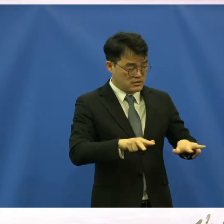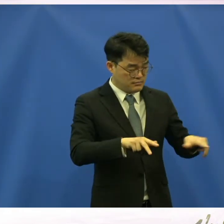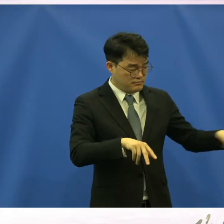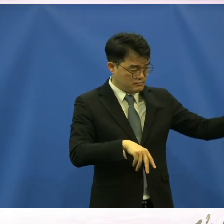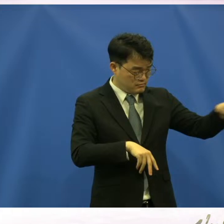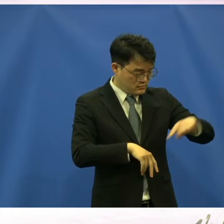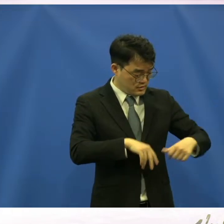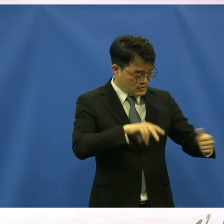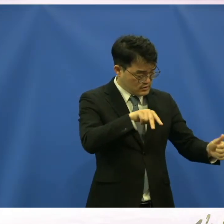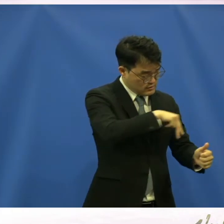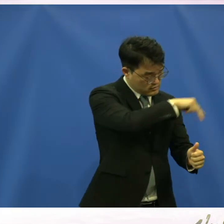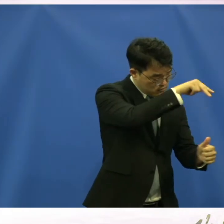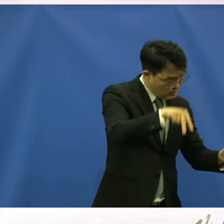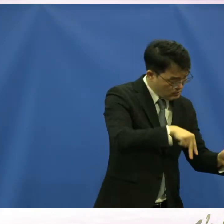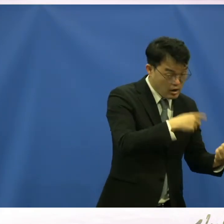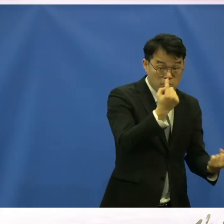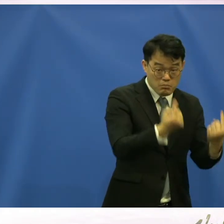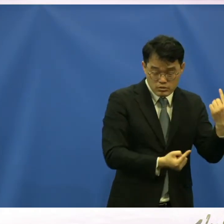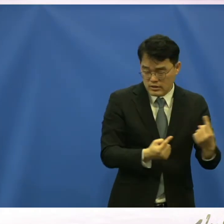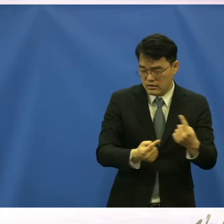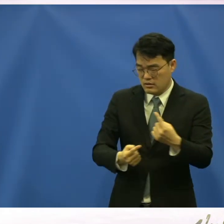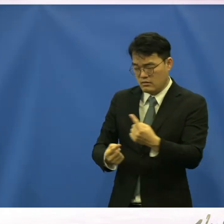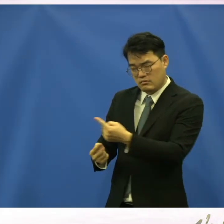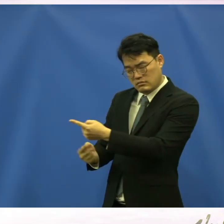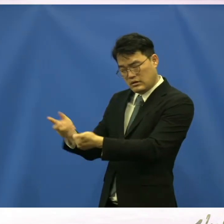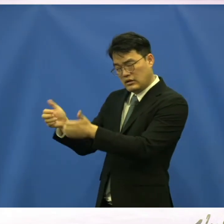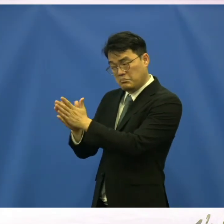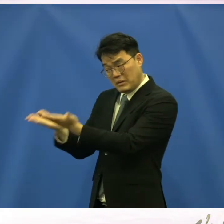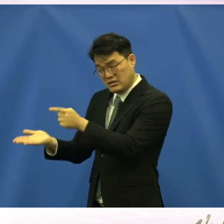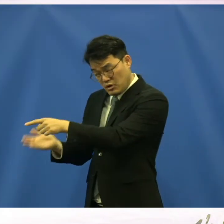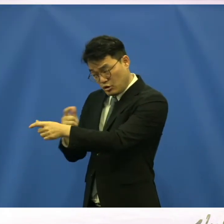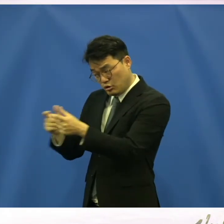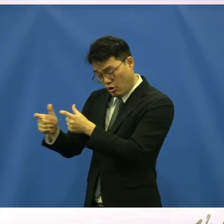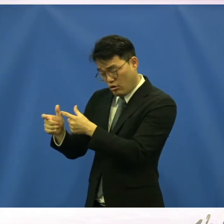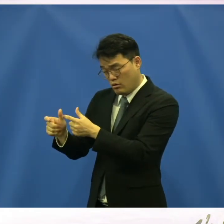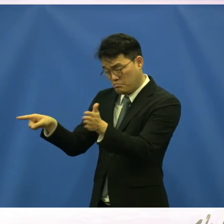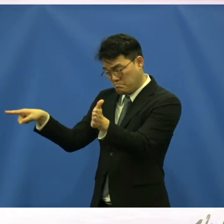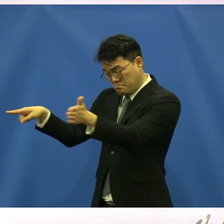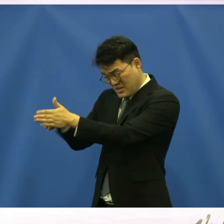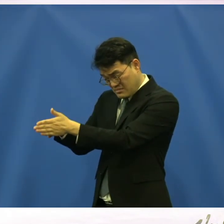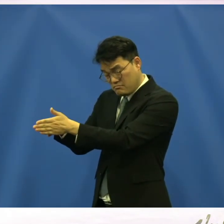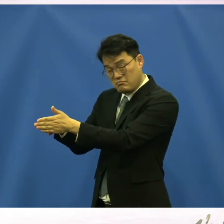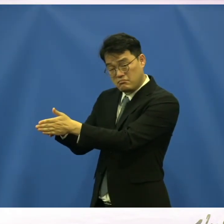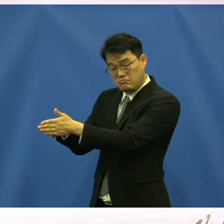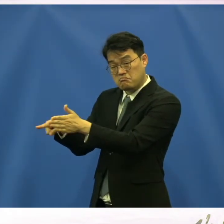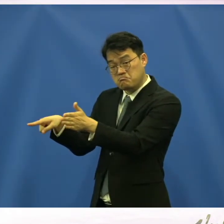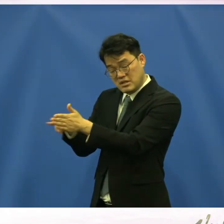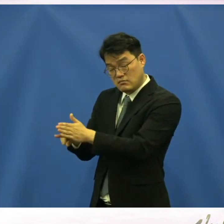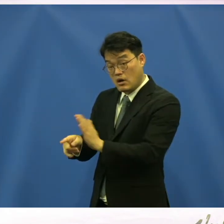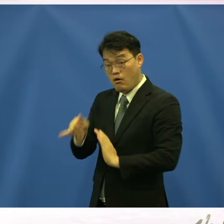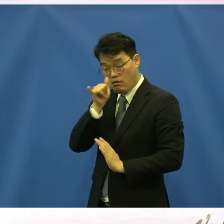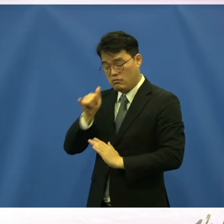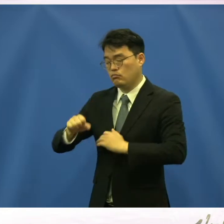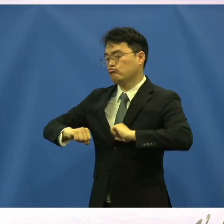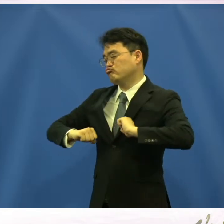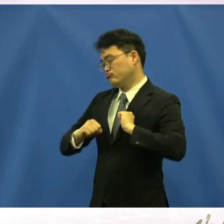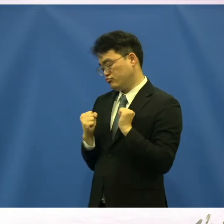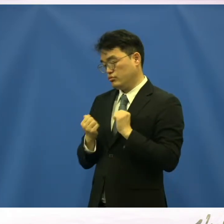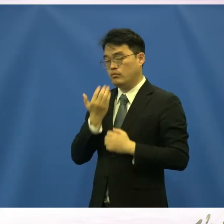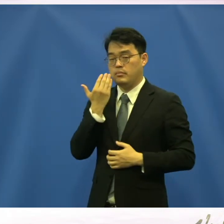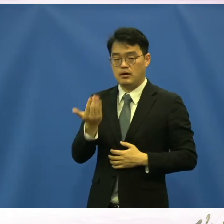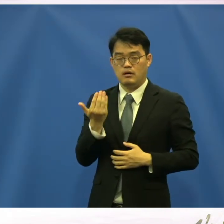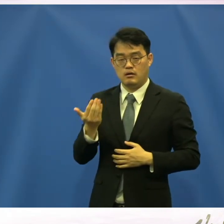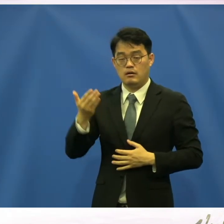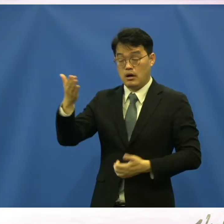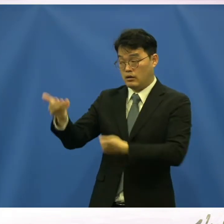상황에 보로가 되지 않고 말씀에 순종할 수 있는 거잖아요. 믿음이 있어야 돼요. 그 믿음은 말씀에 대한 믿음이고 그